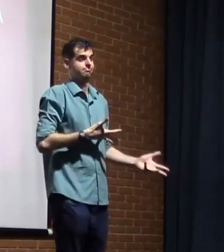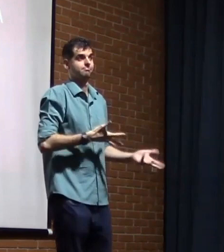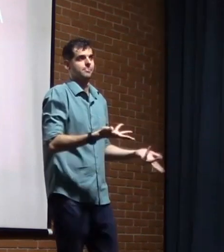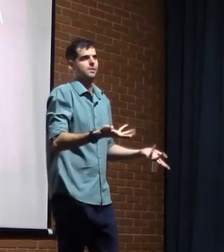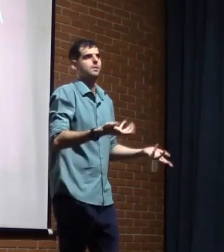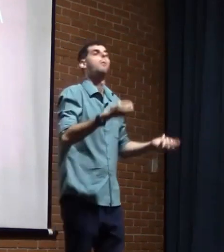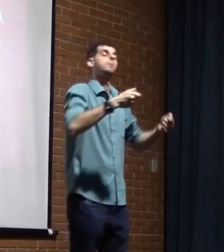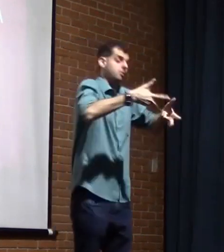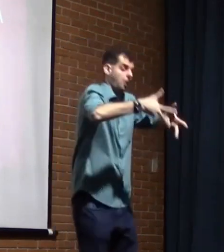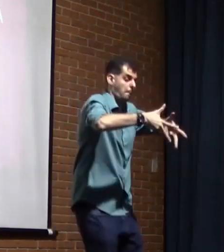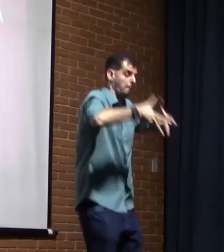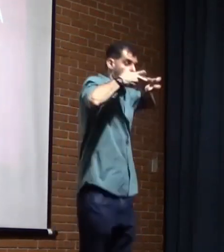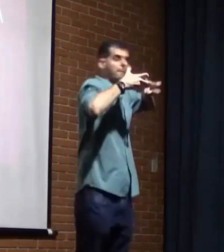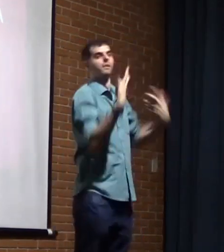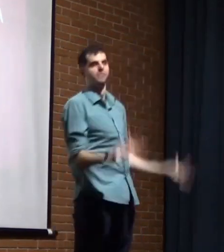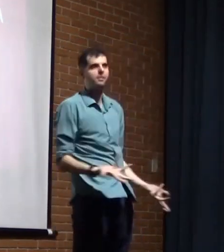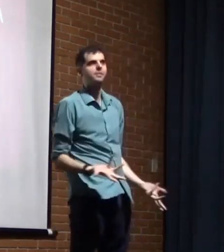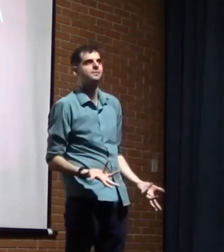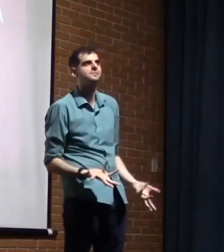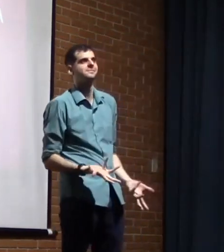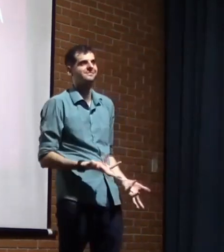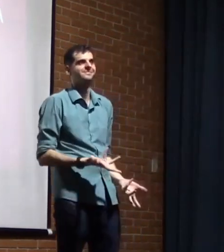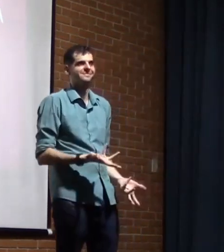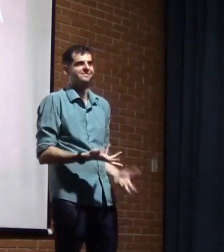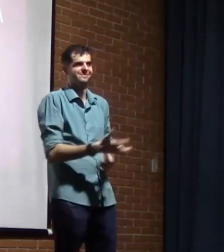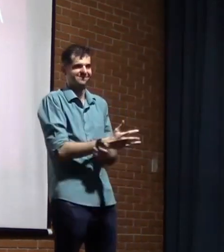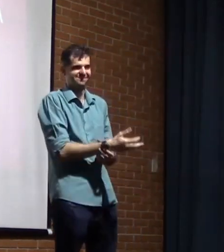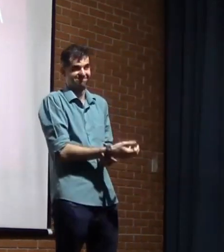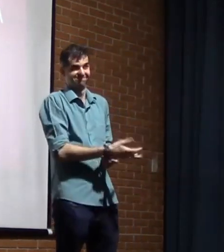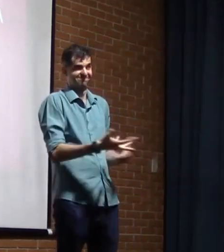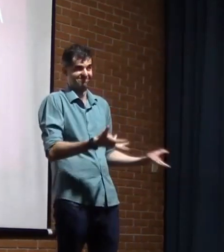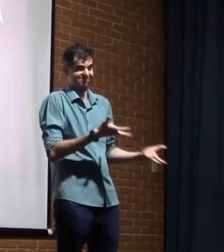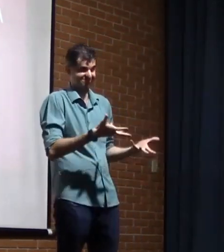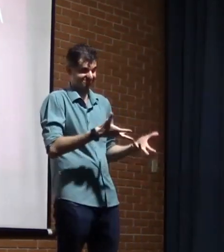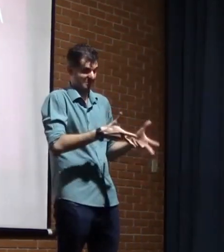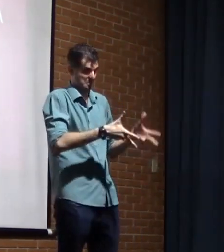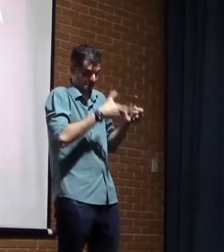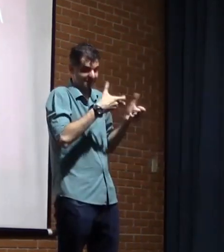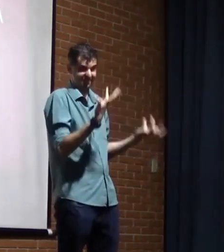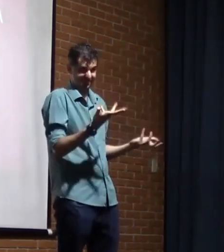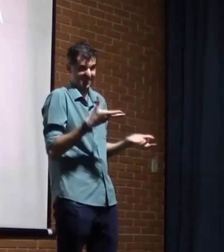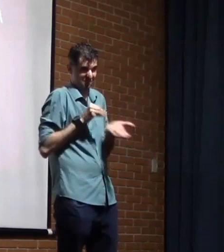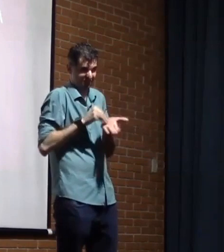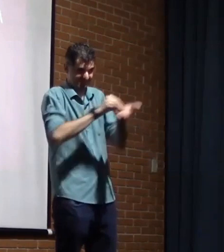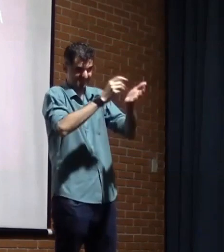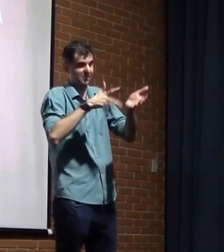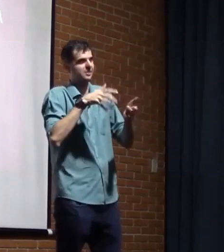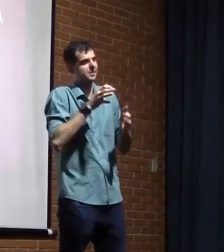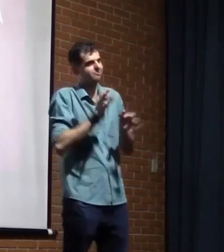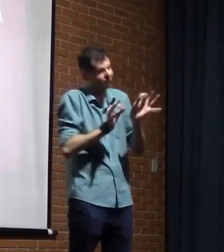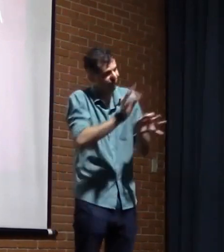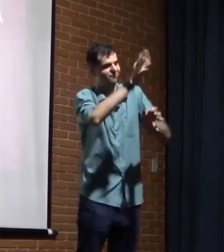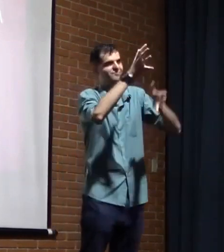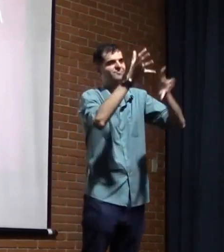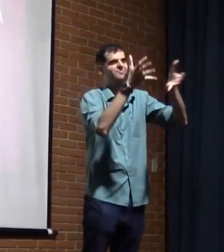algumas esferas, né? E aí a gente percebe realmente essa dificuldade, sabe?